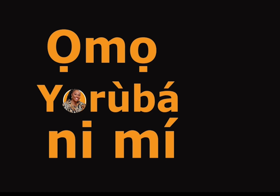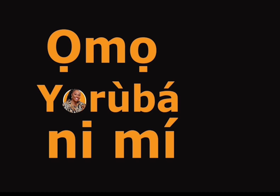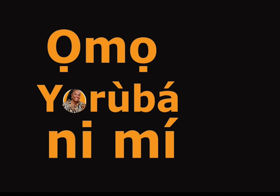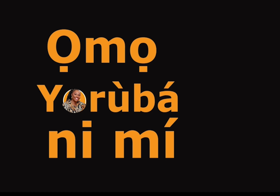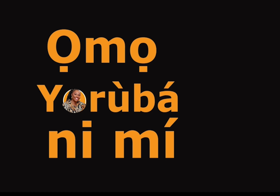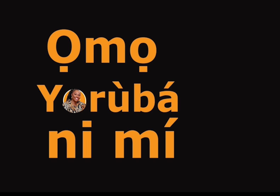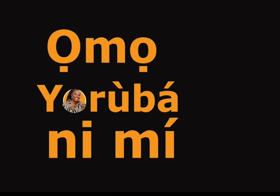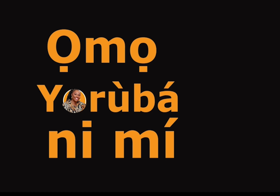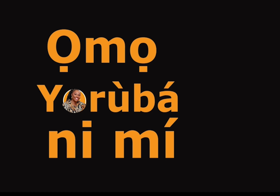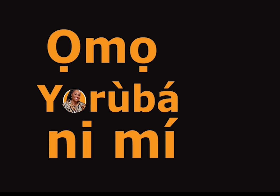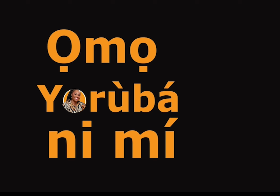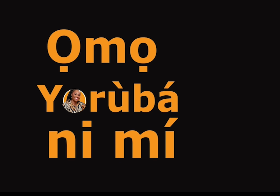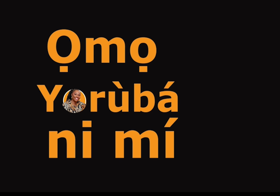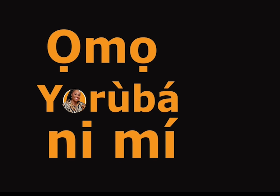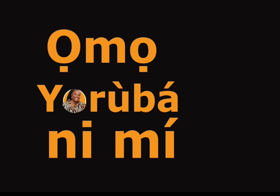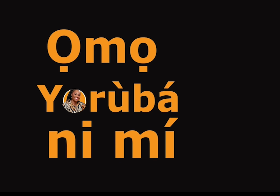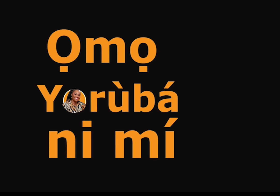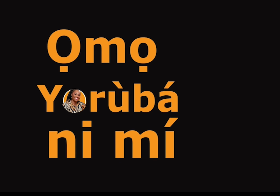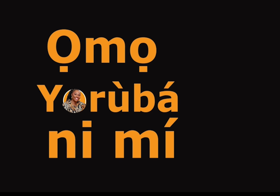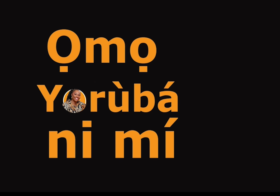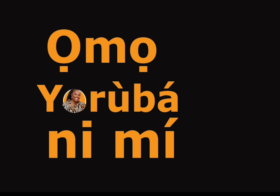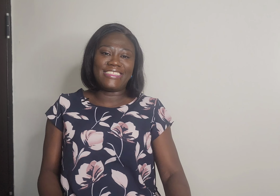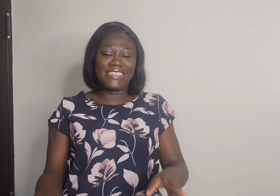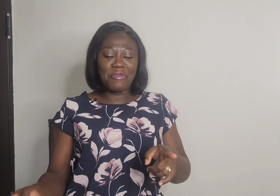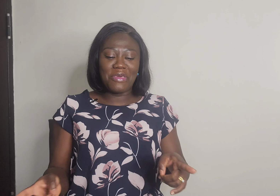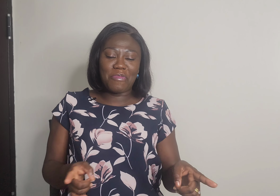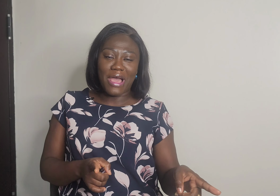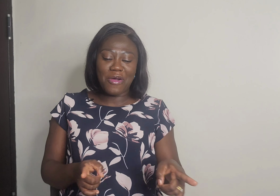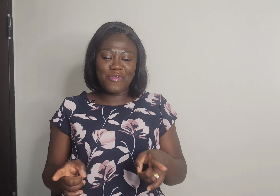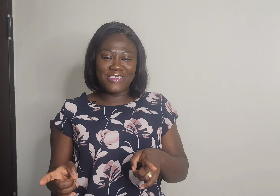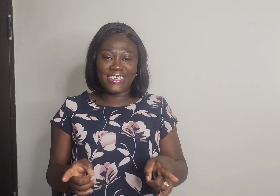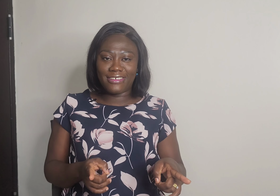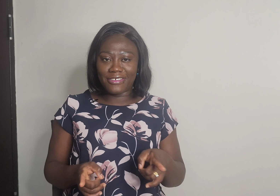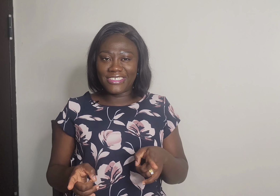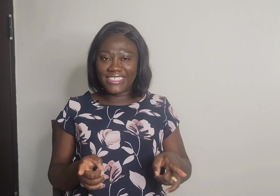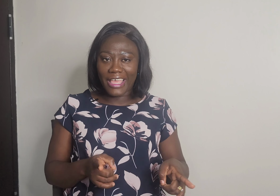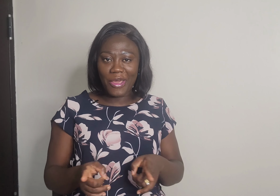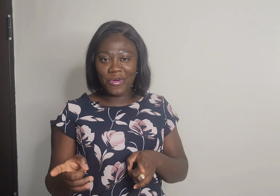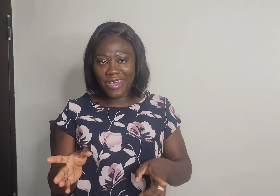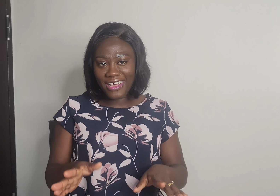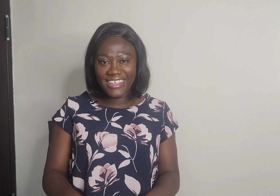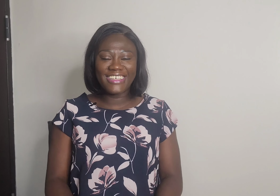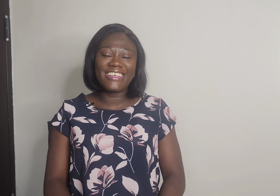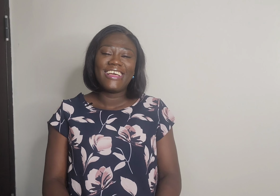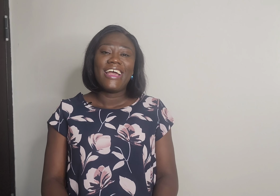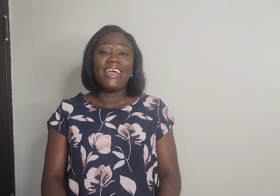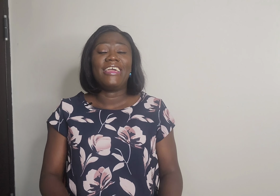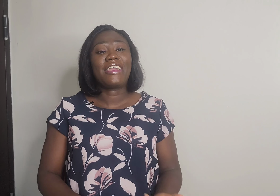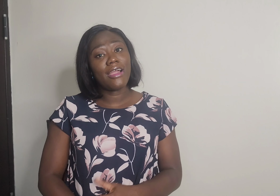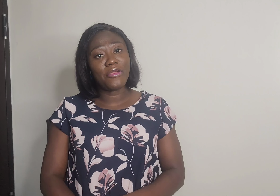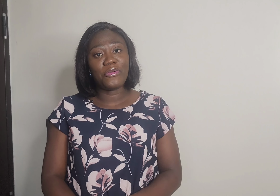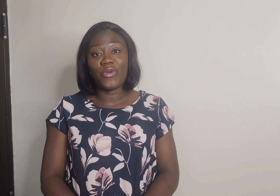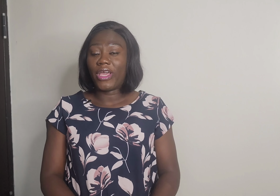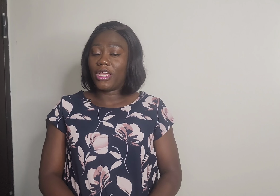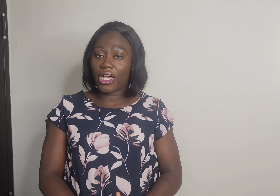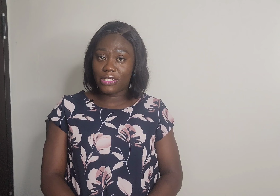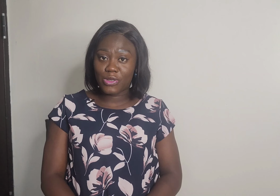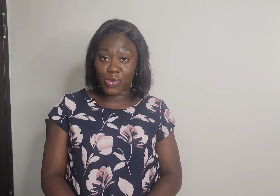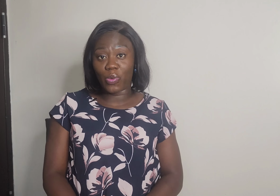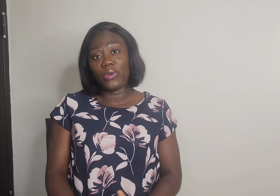ọmọ Yorùbá ni mí. ní tèmi báwo ni o ṣe wà ẹ káàárọ̀ ẹ káàsán